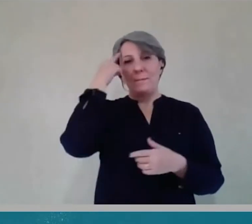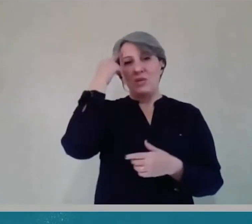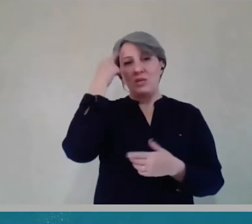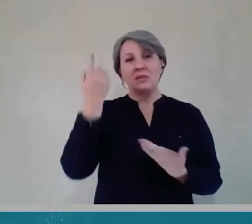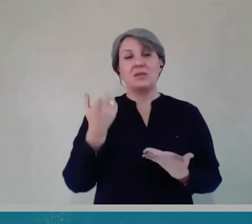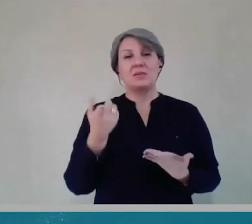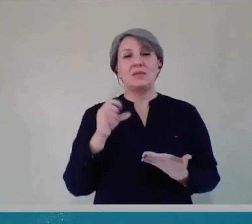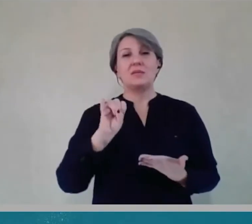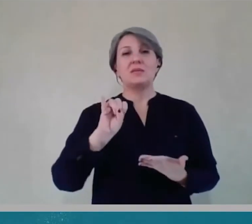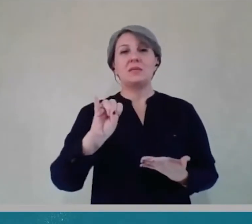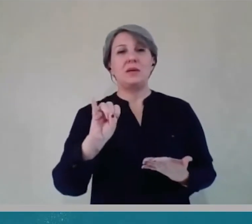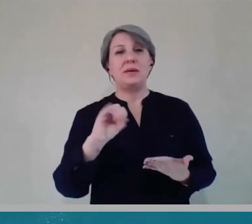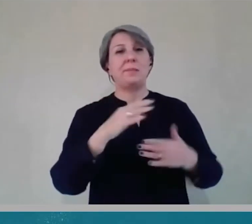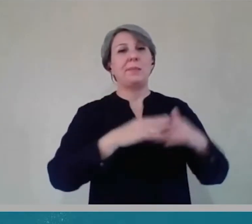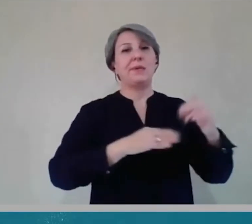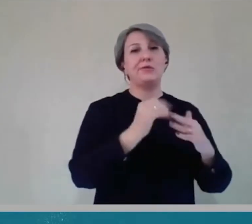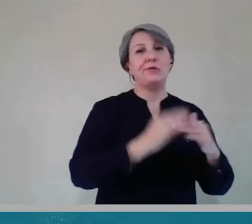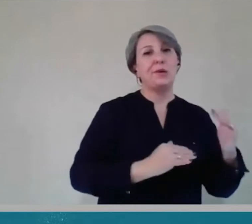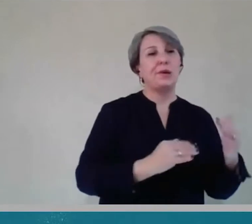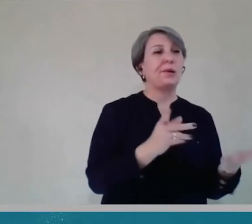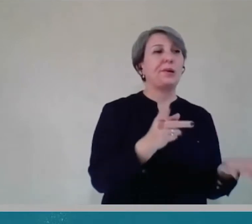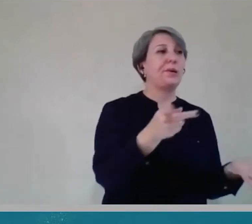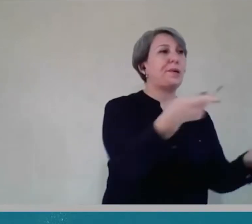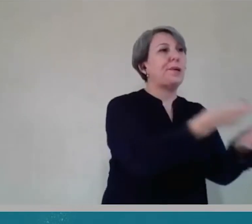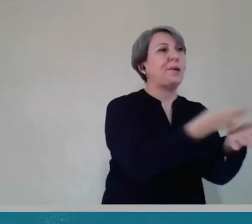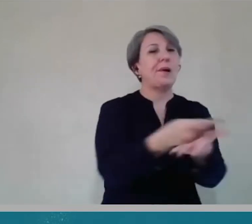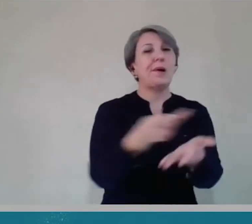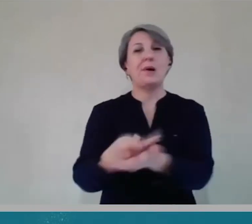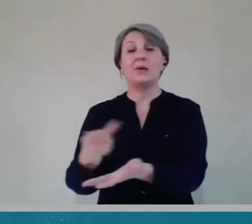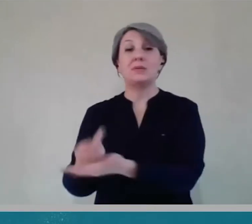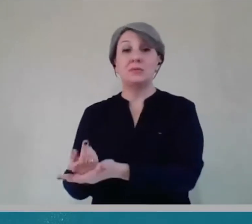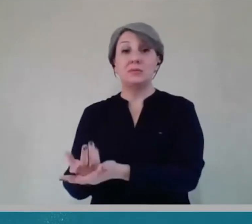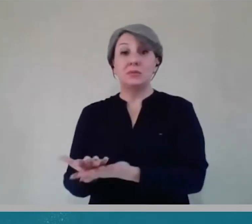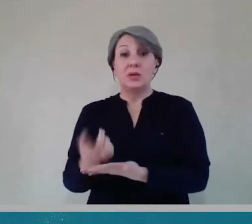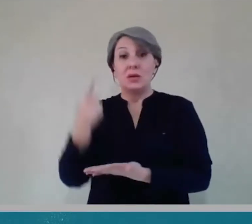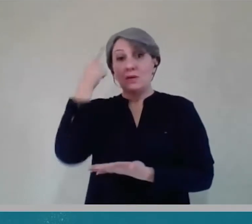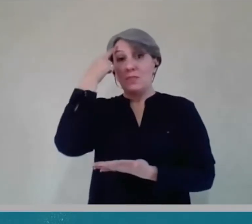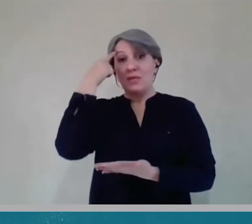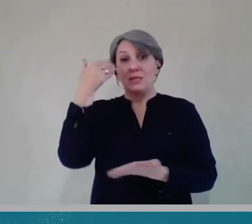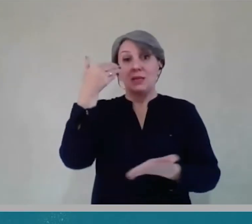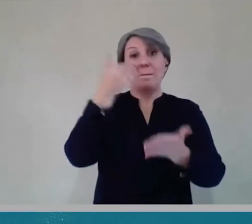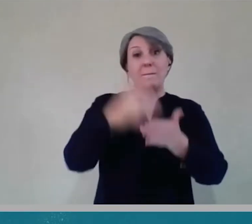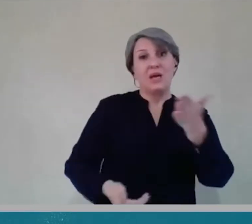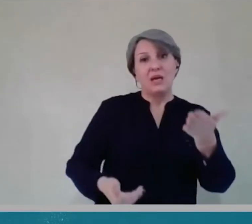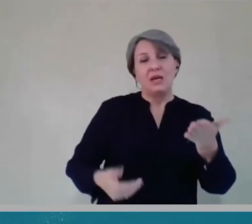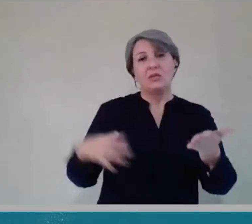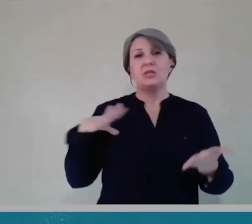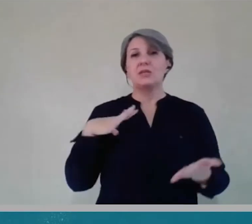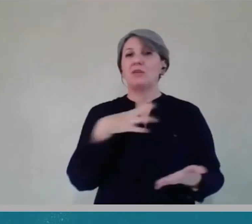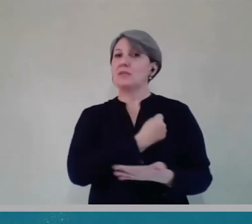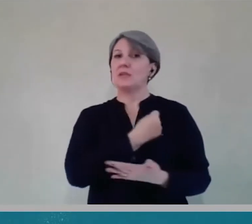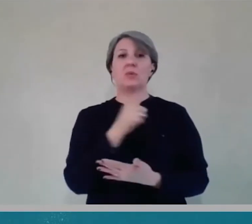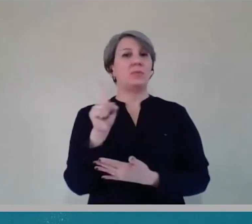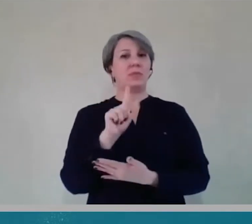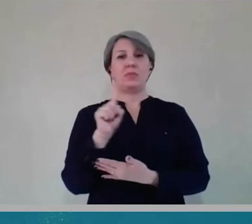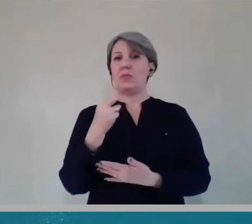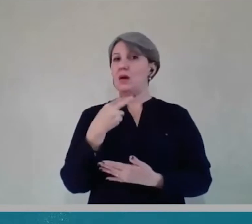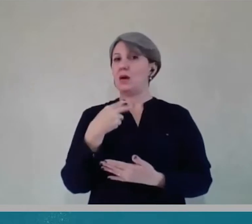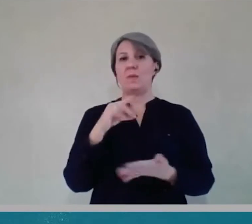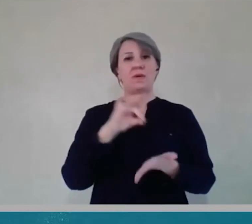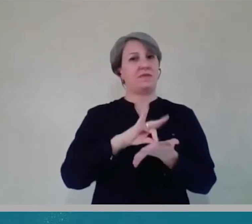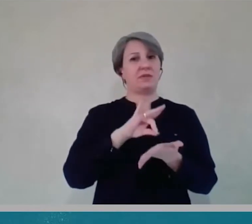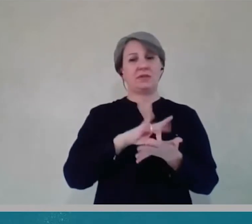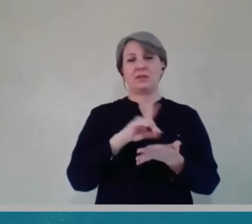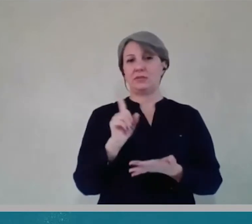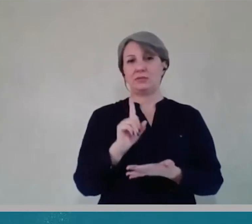é eterna. A salvação não se perde. Mas existe uma questão, você vai dizer,